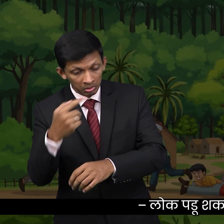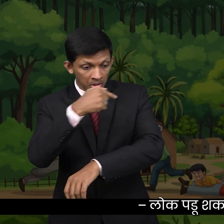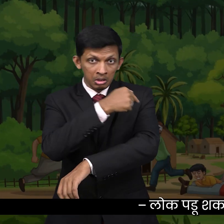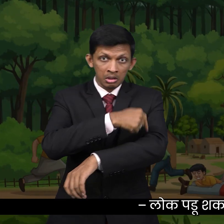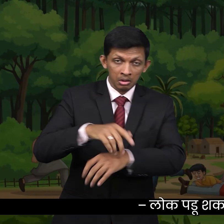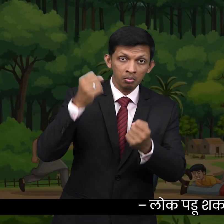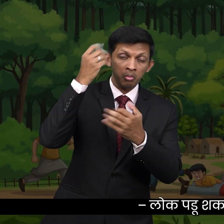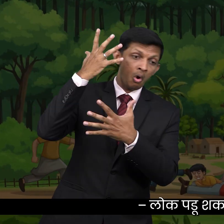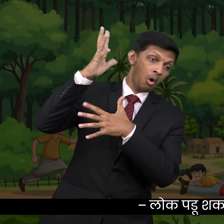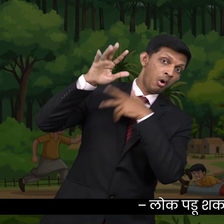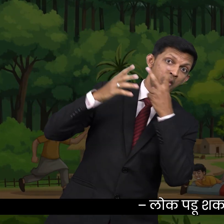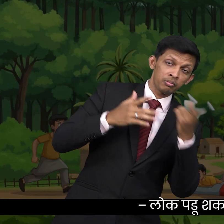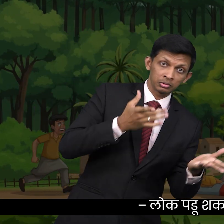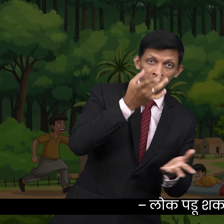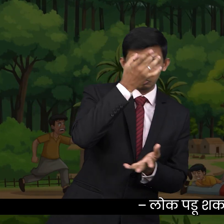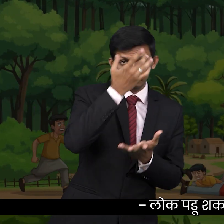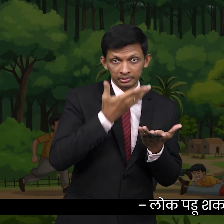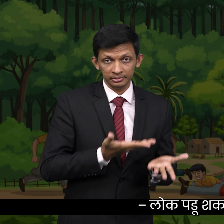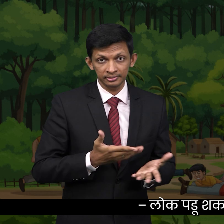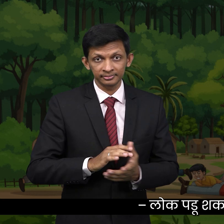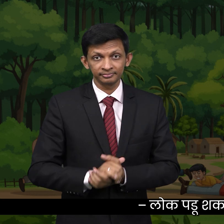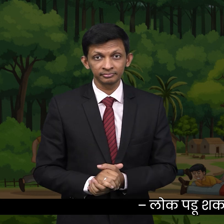होऊ शकते.